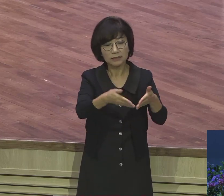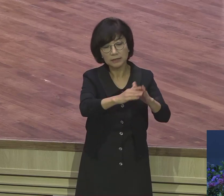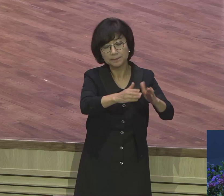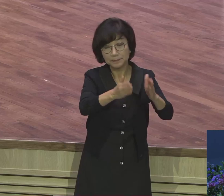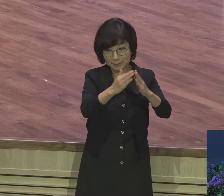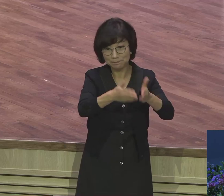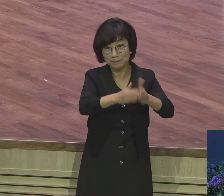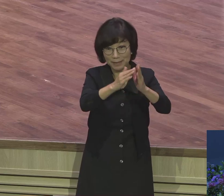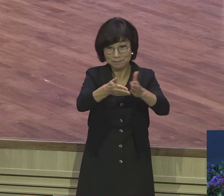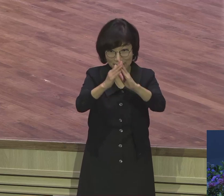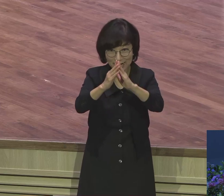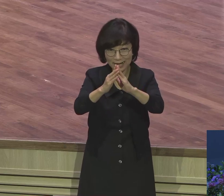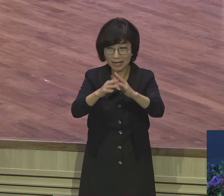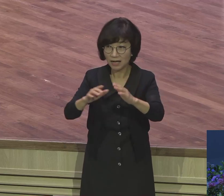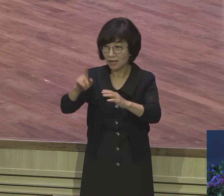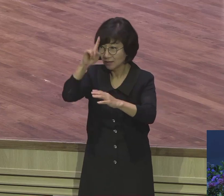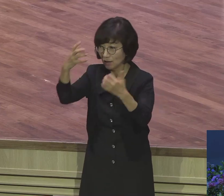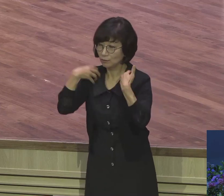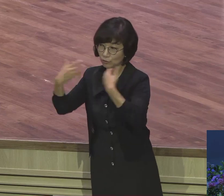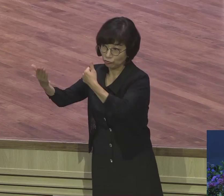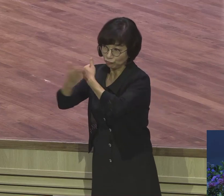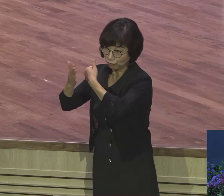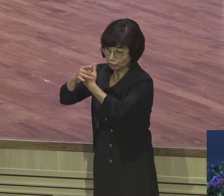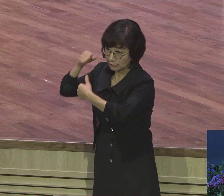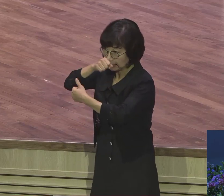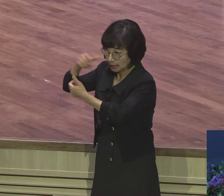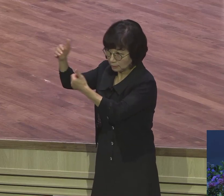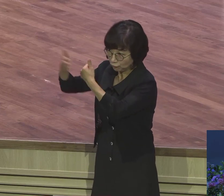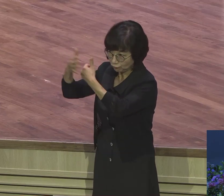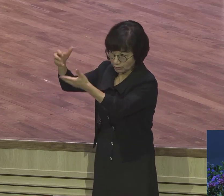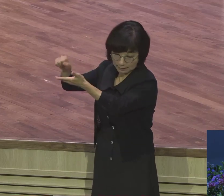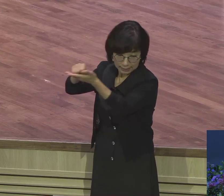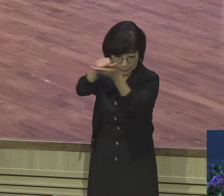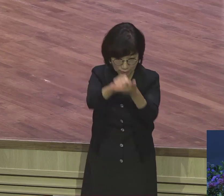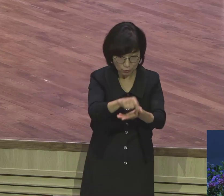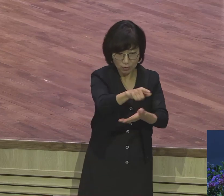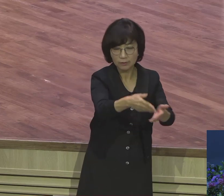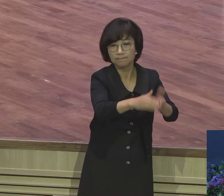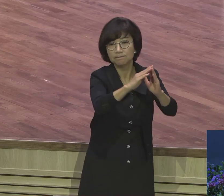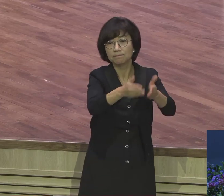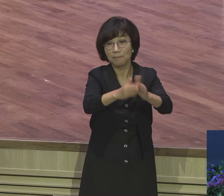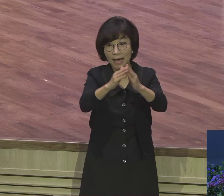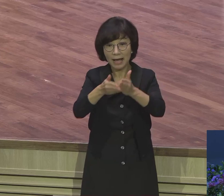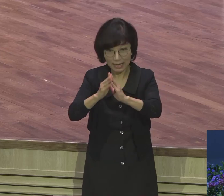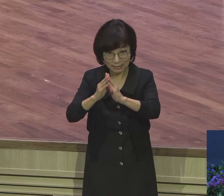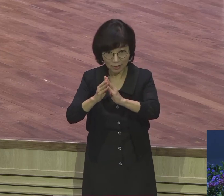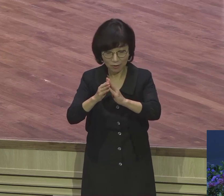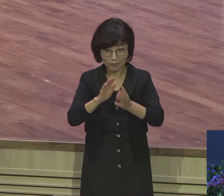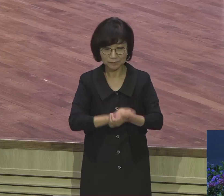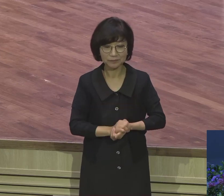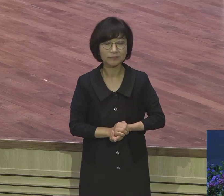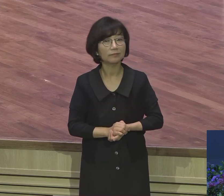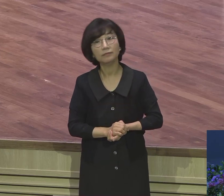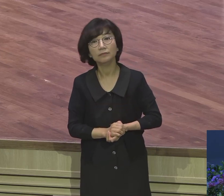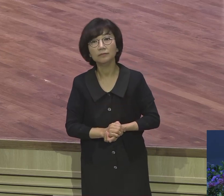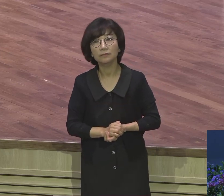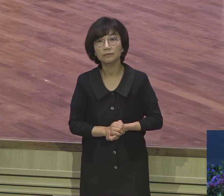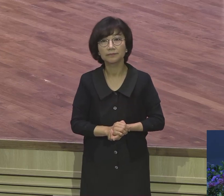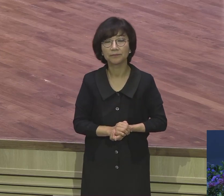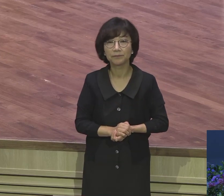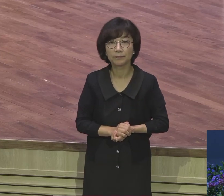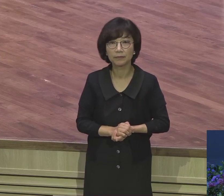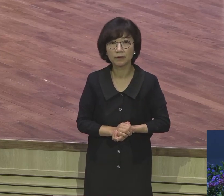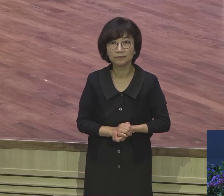세워가지고 국가의 후원을 받아가지고 그렇게 이 뭡니까 워킹맘 그냥 혼자 있는